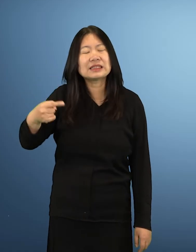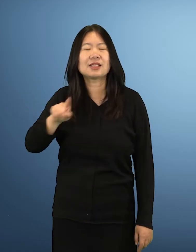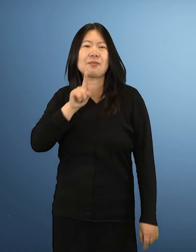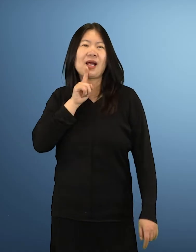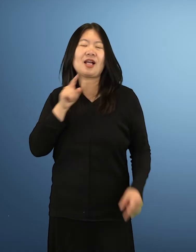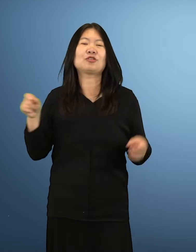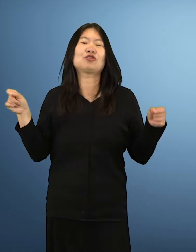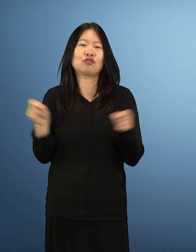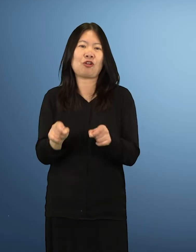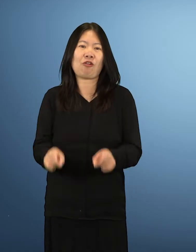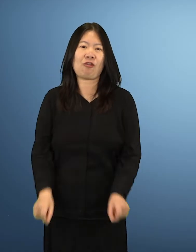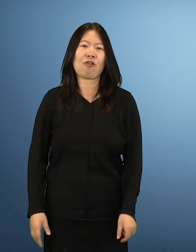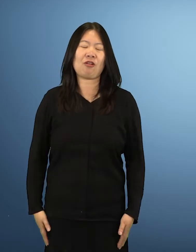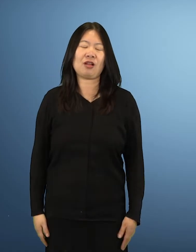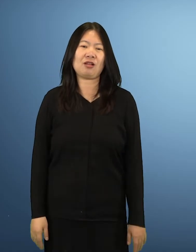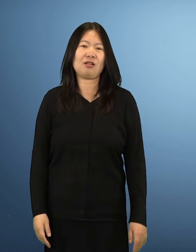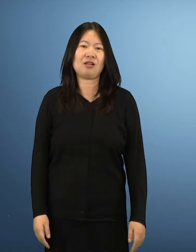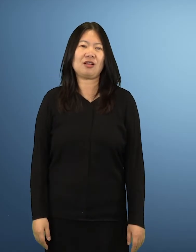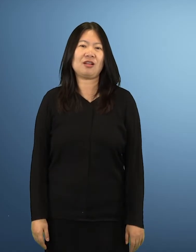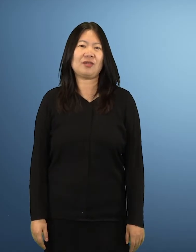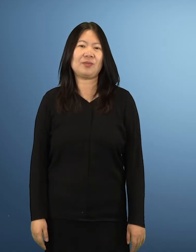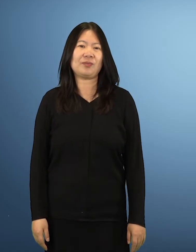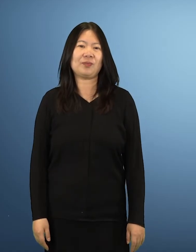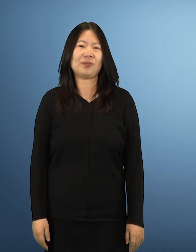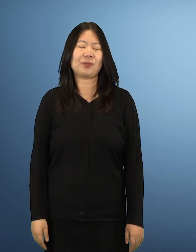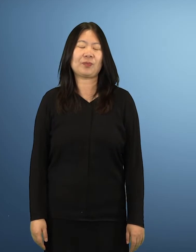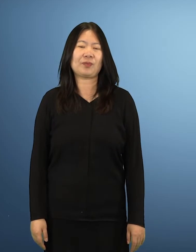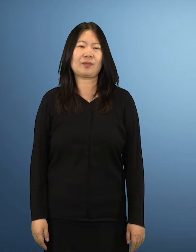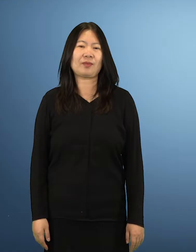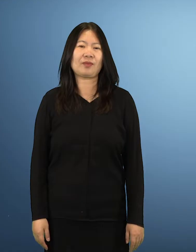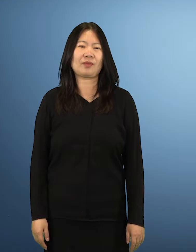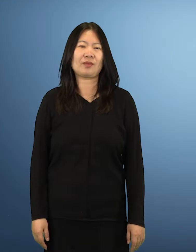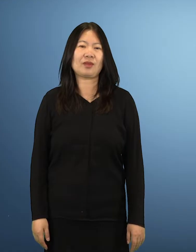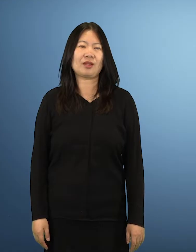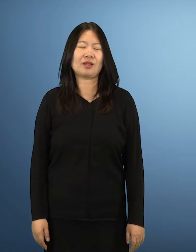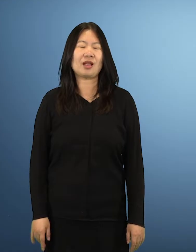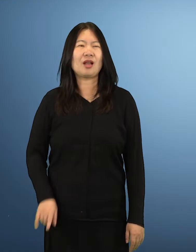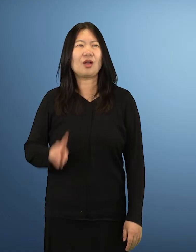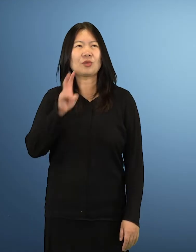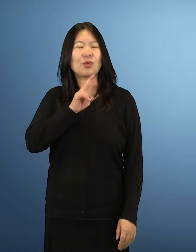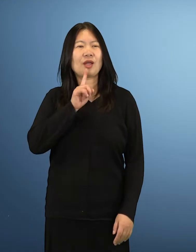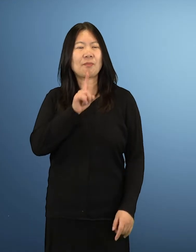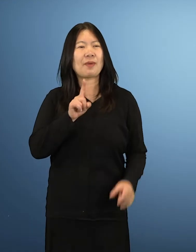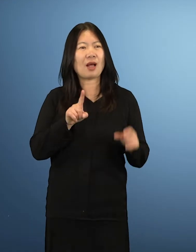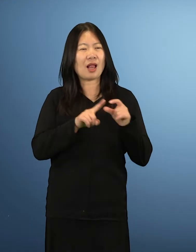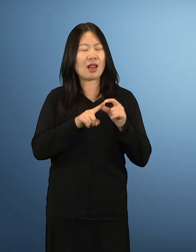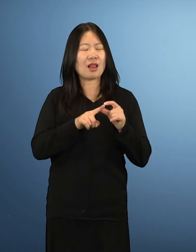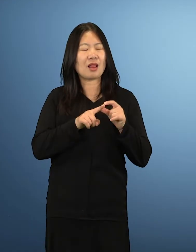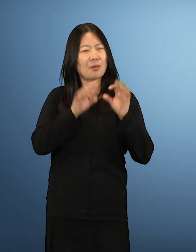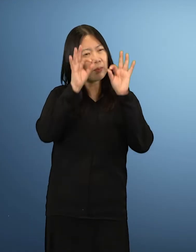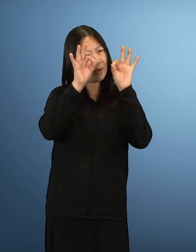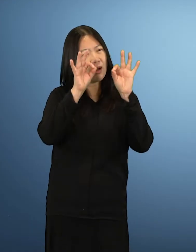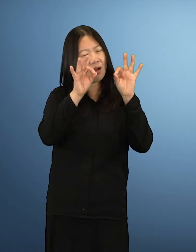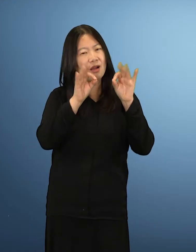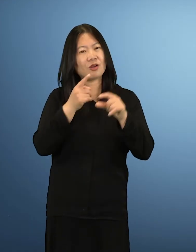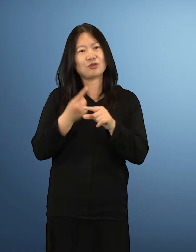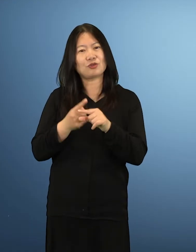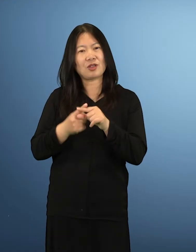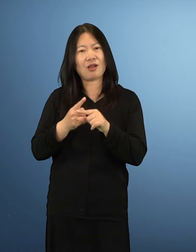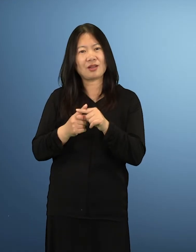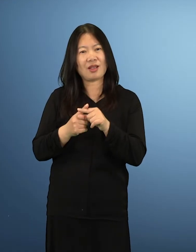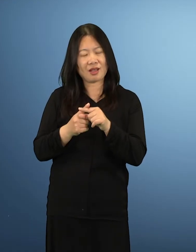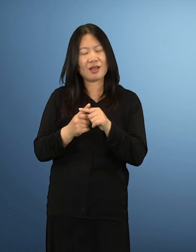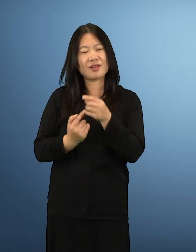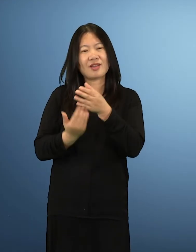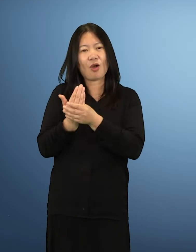줄인 말이더군요. 그 노래 말을 이렇게 유심히 봤더니 중간에 이런